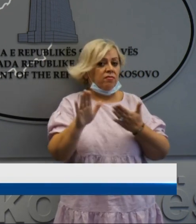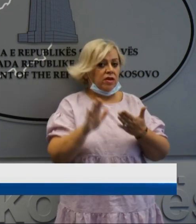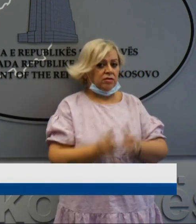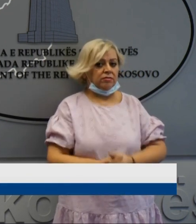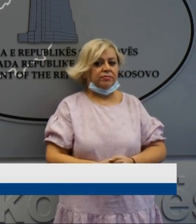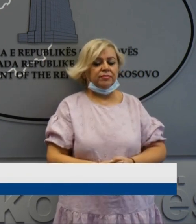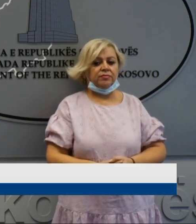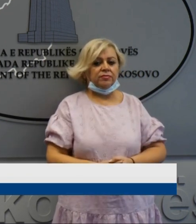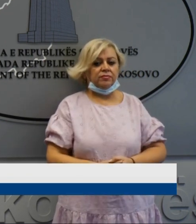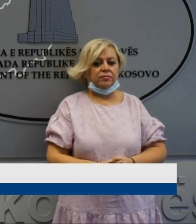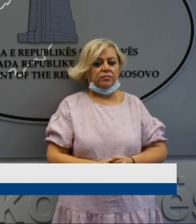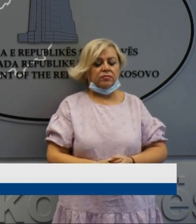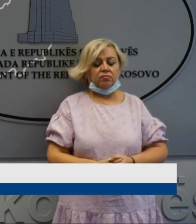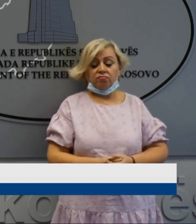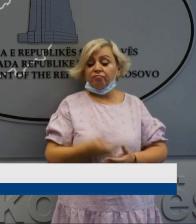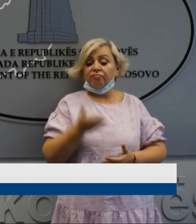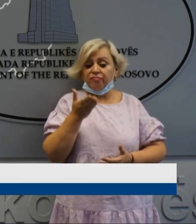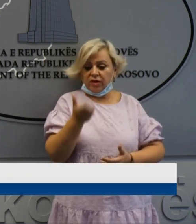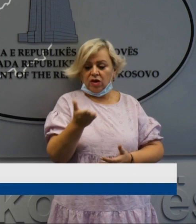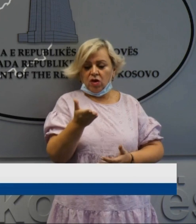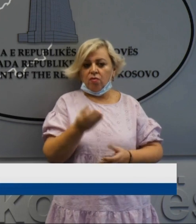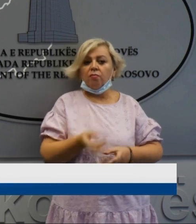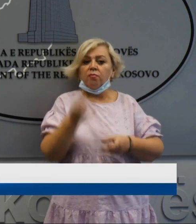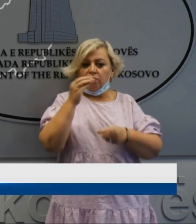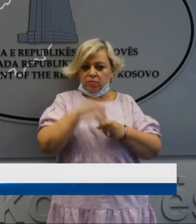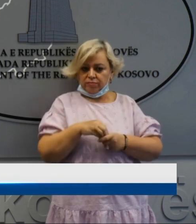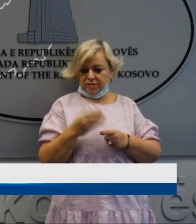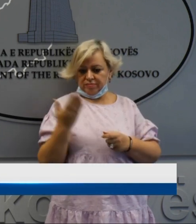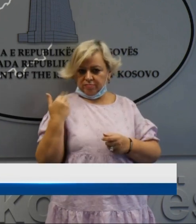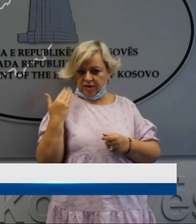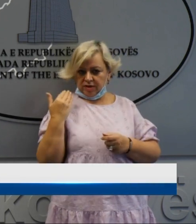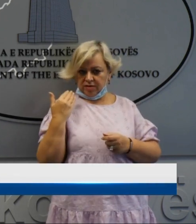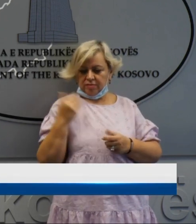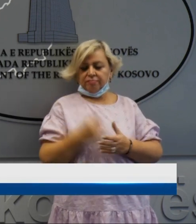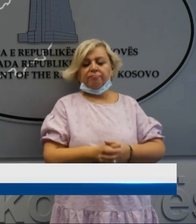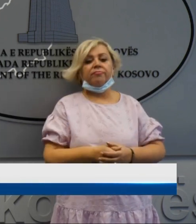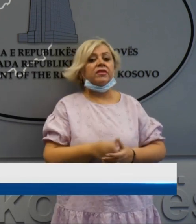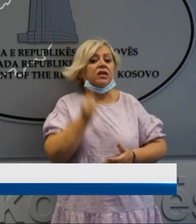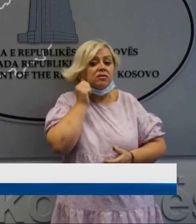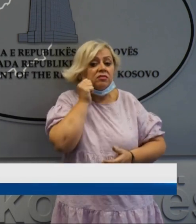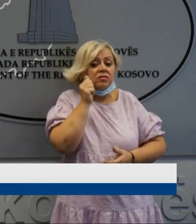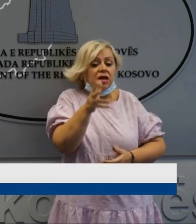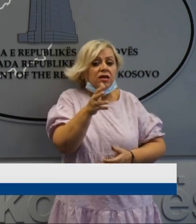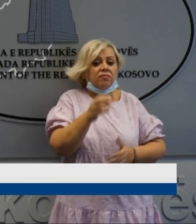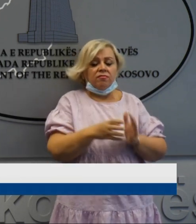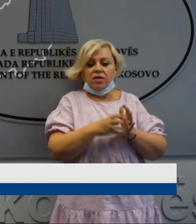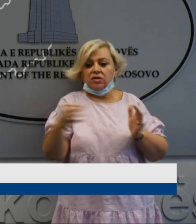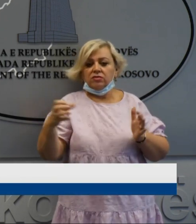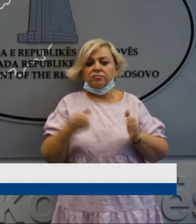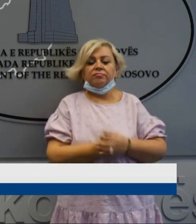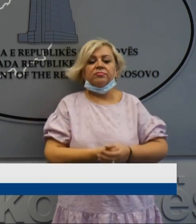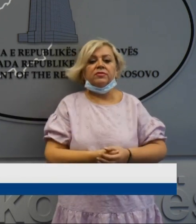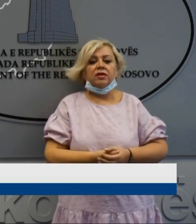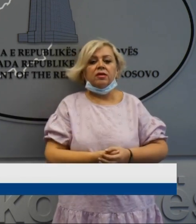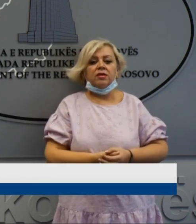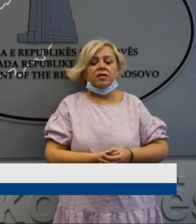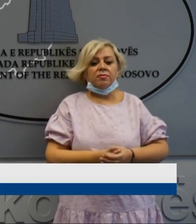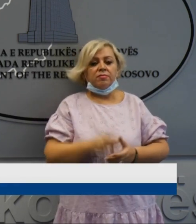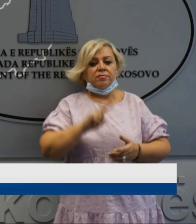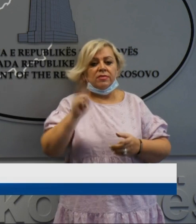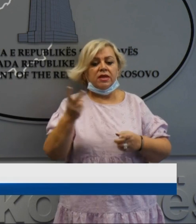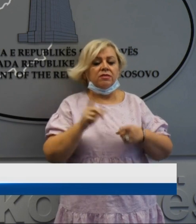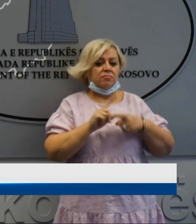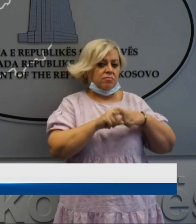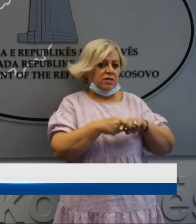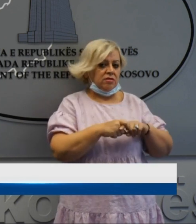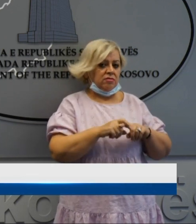barnave esenciale. Kjo do të përmbushet më herët pasi që në ditët në vazhdim do të furnizohen edhe me pjesën